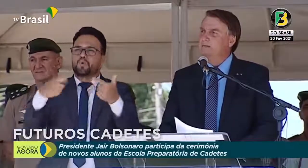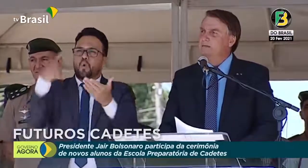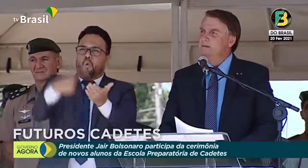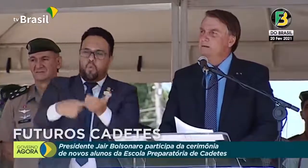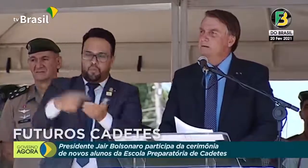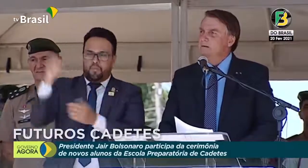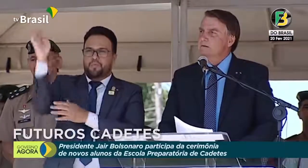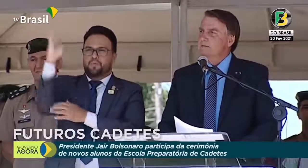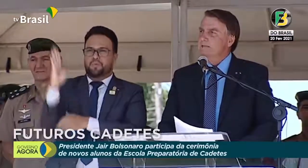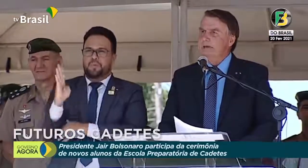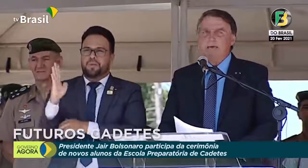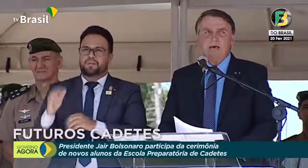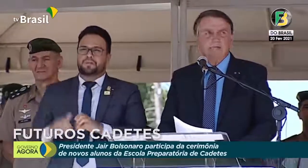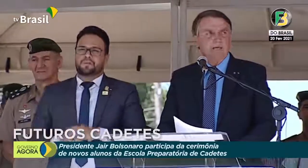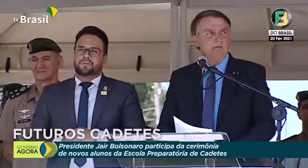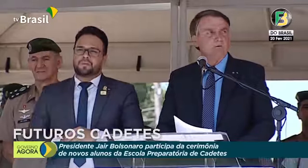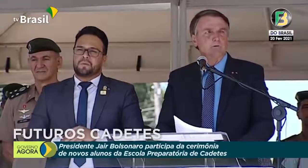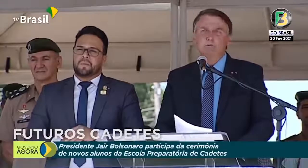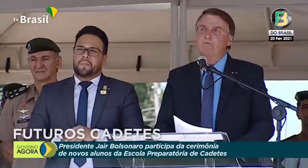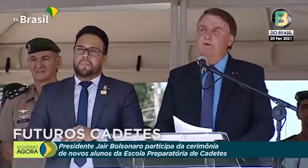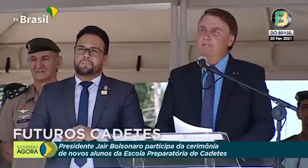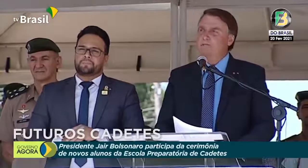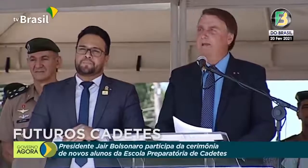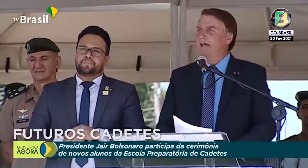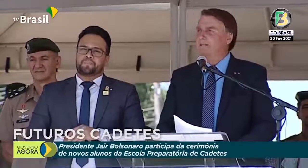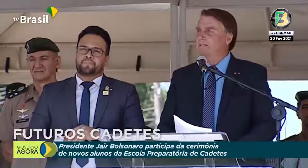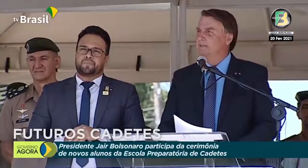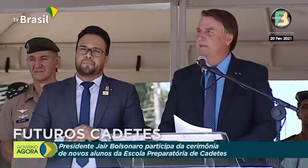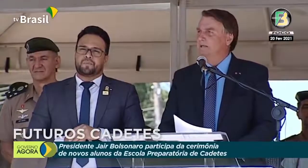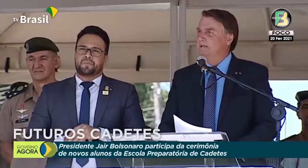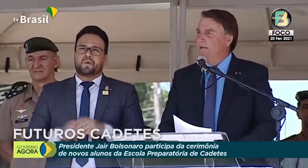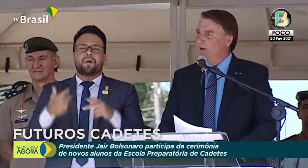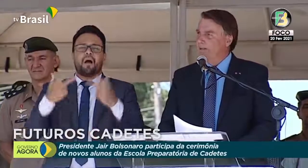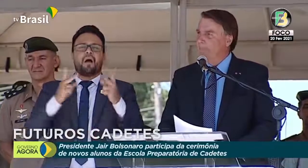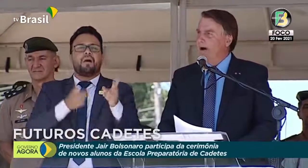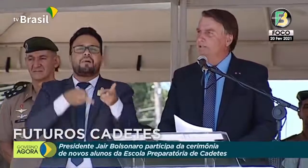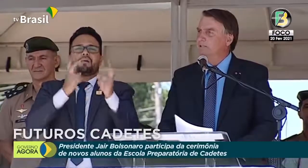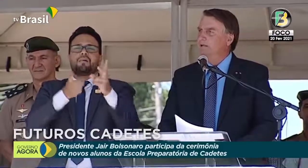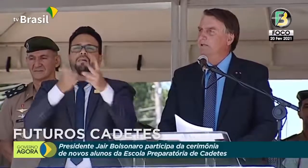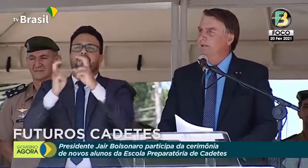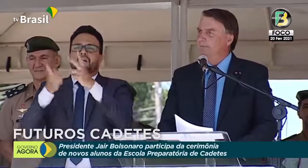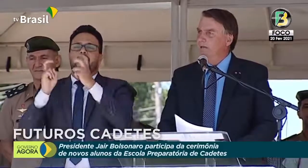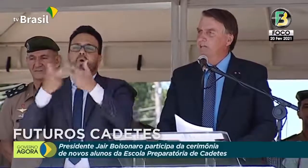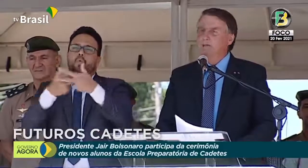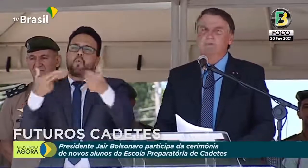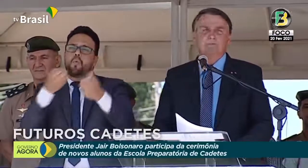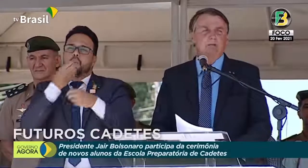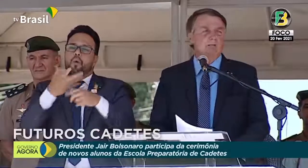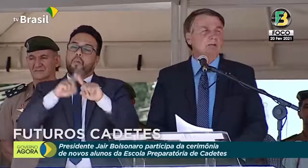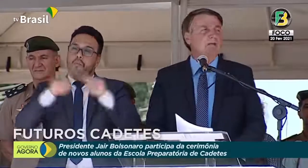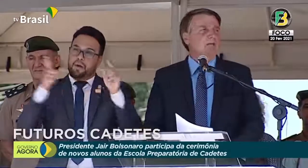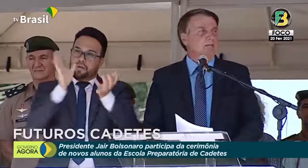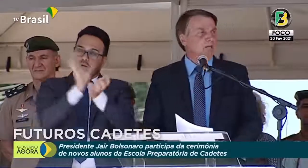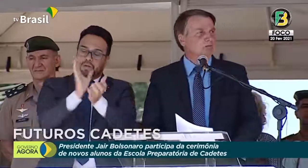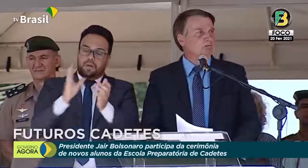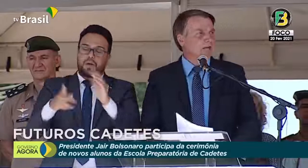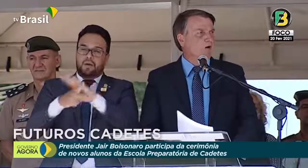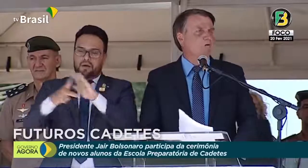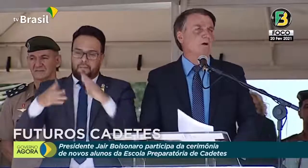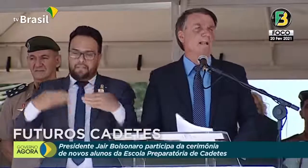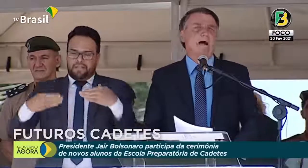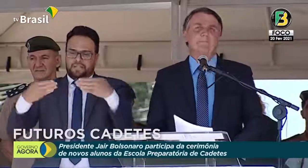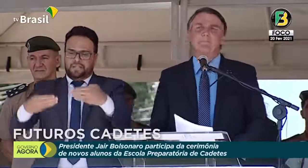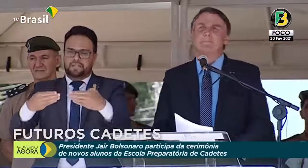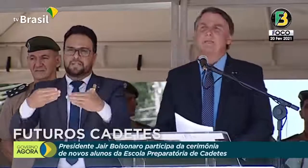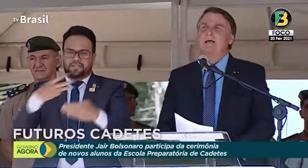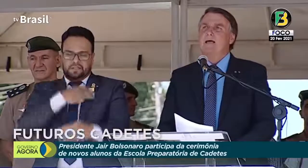pátria e assim usufruir de benesses. Da nossa parte, da minha equipe de ministros, isso